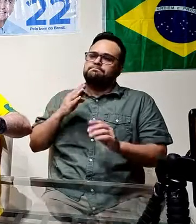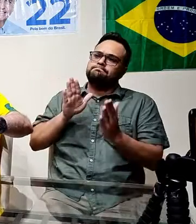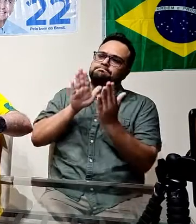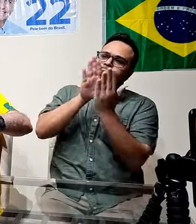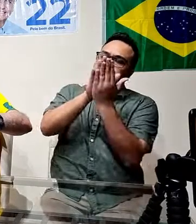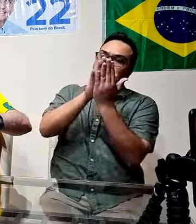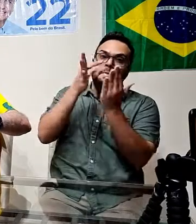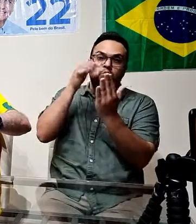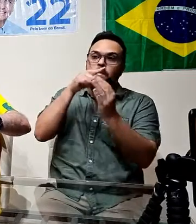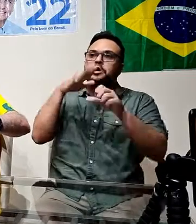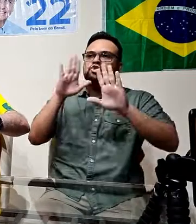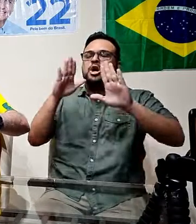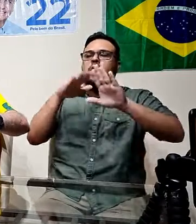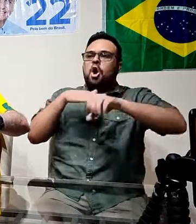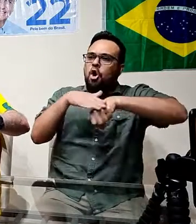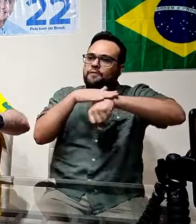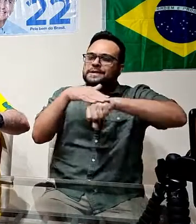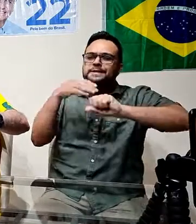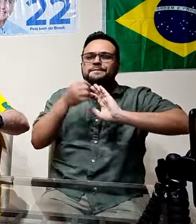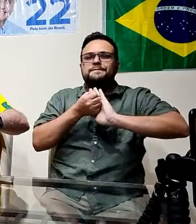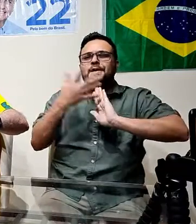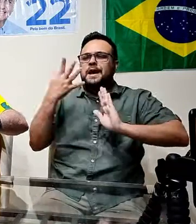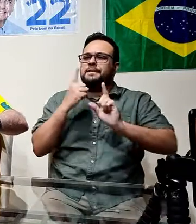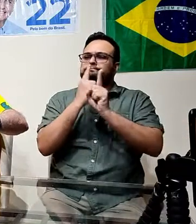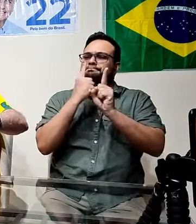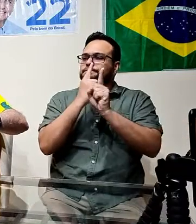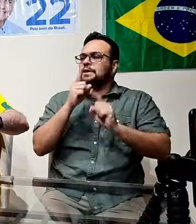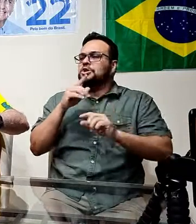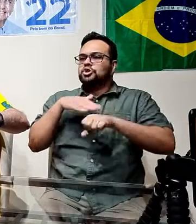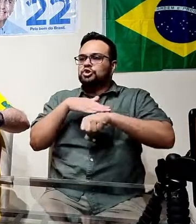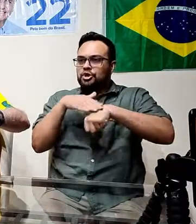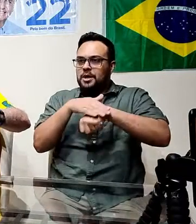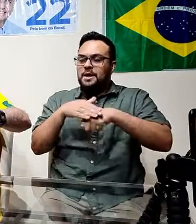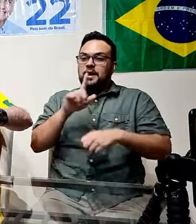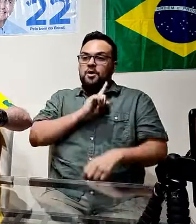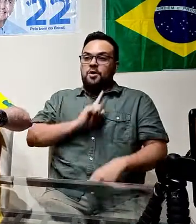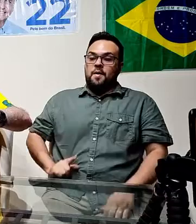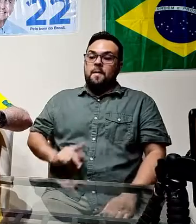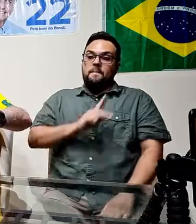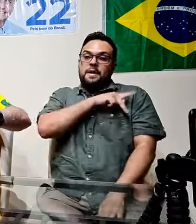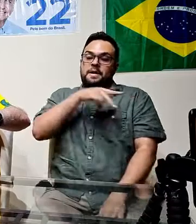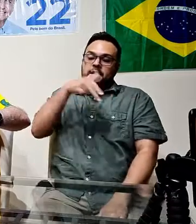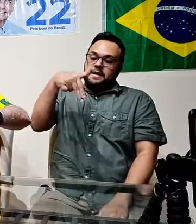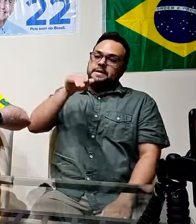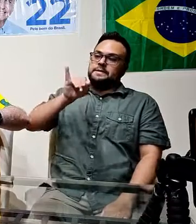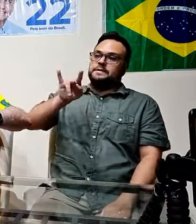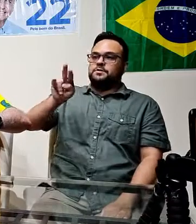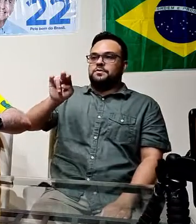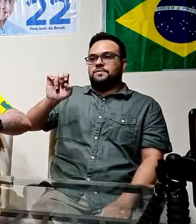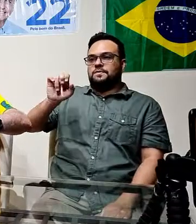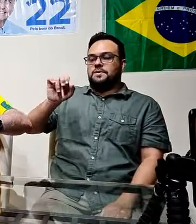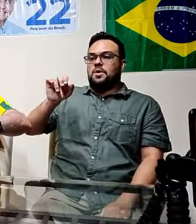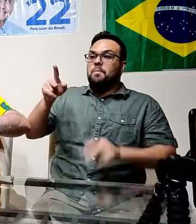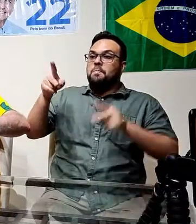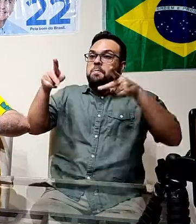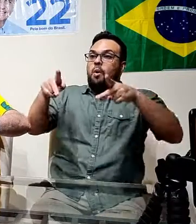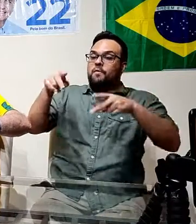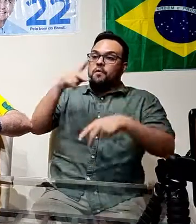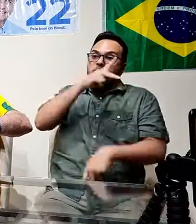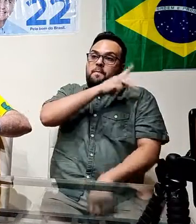já várias vezes com ele, candidato ao governo da Paraíba, Nilvan Vitor. Povo da Paraíba,